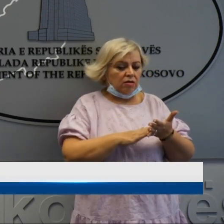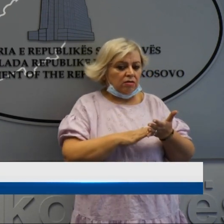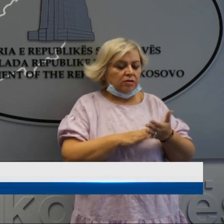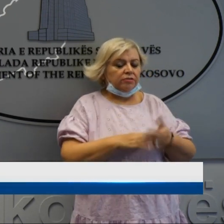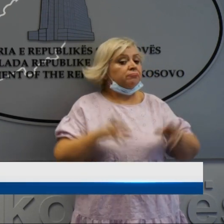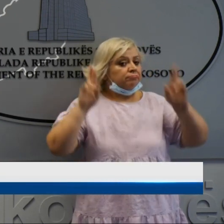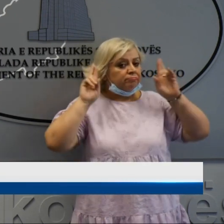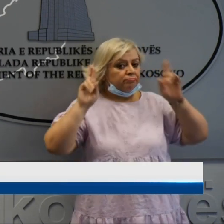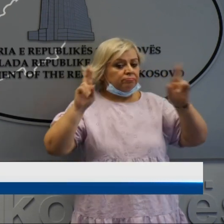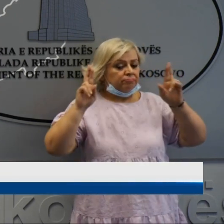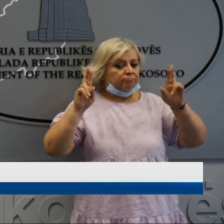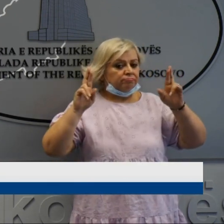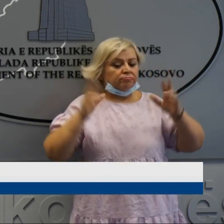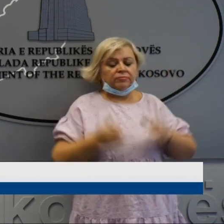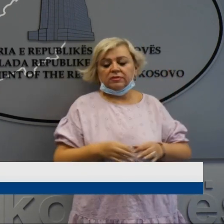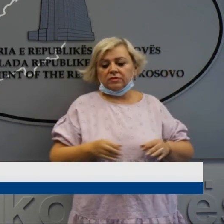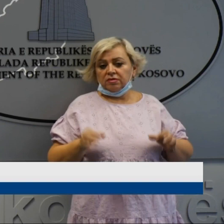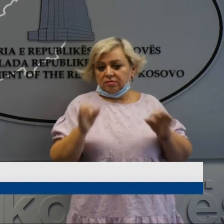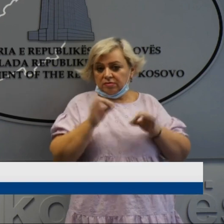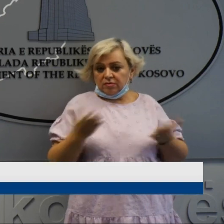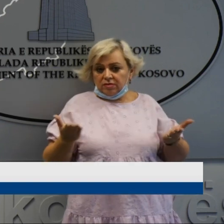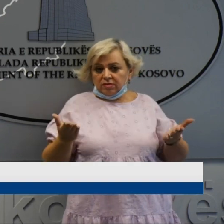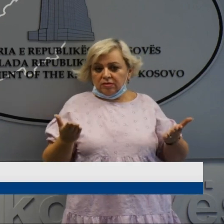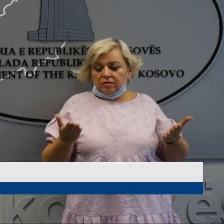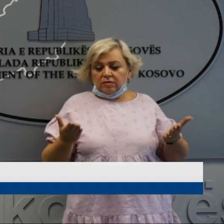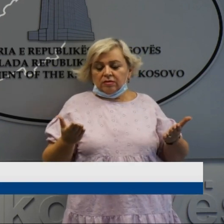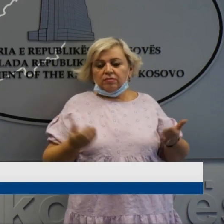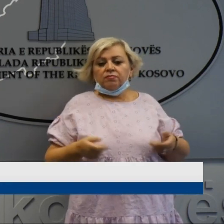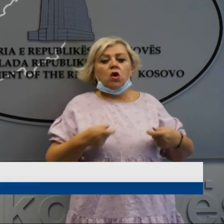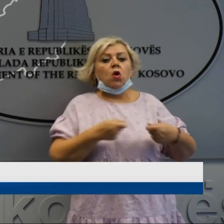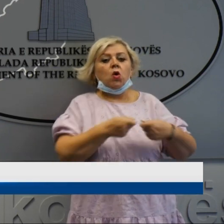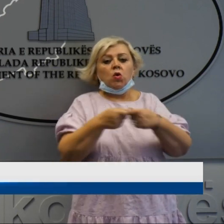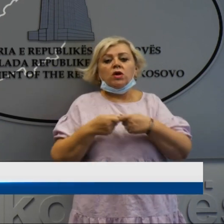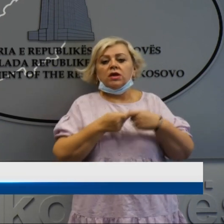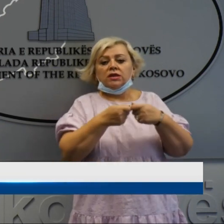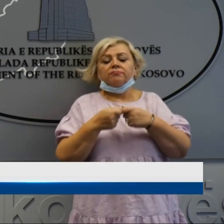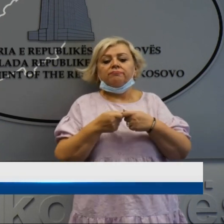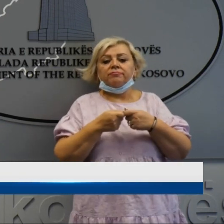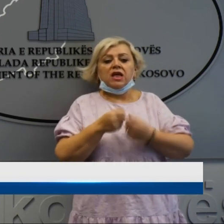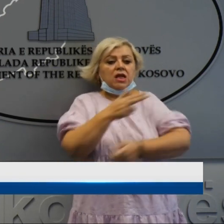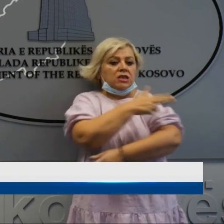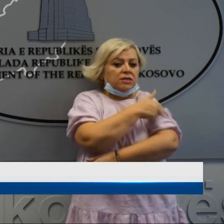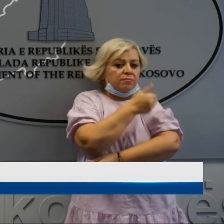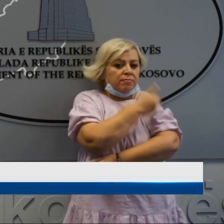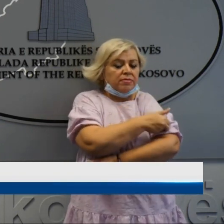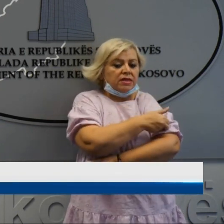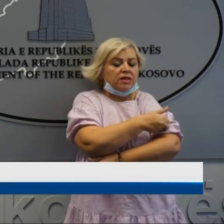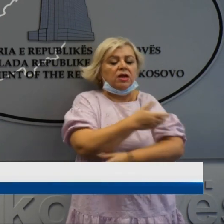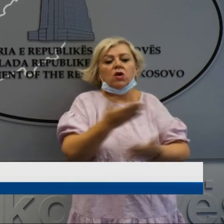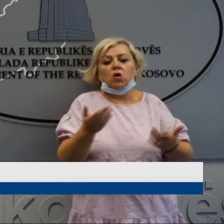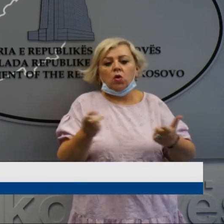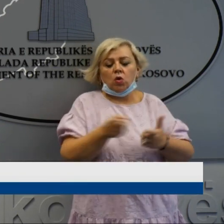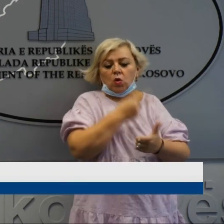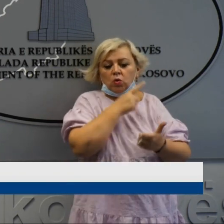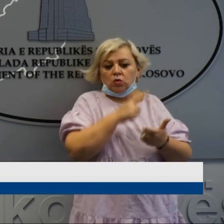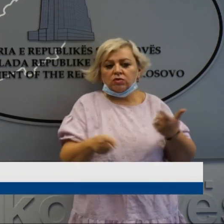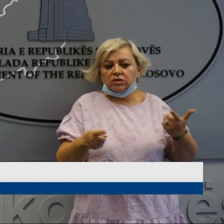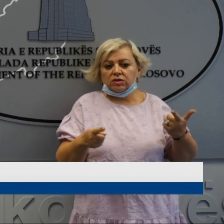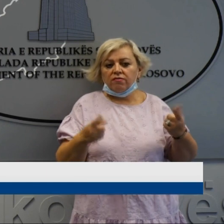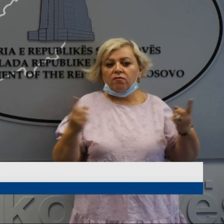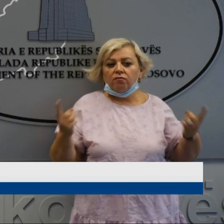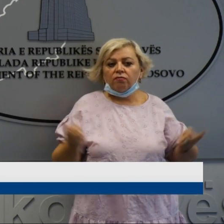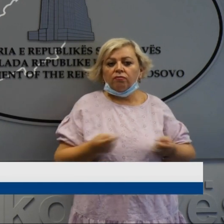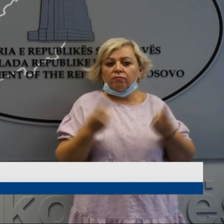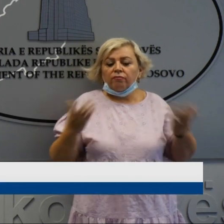cilat shpresojmë se nuk do ndodhin, që të organizojmë edhe spitale ose të karakterit